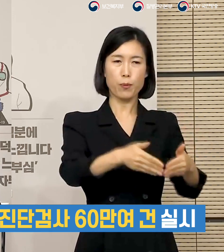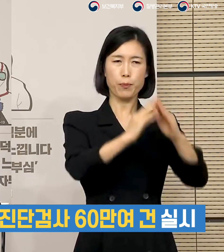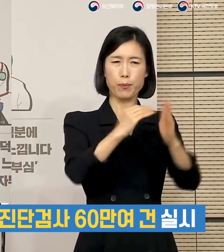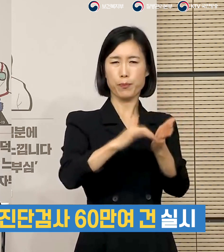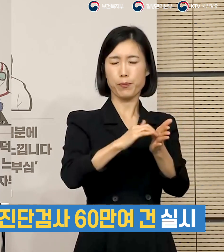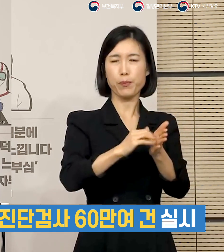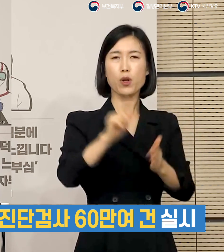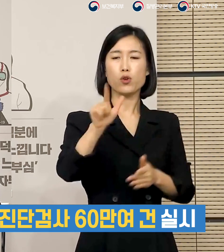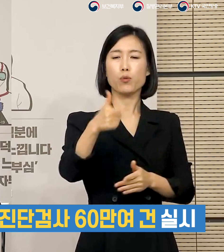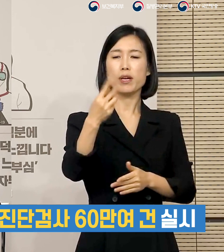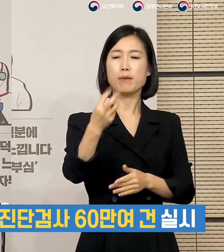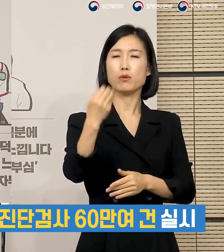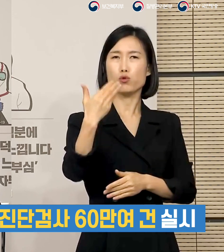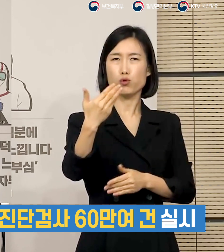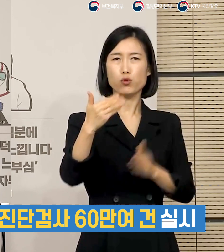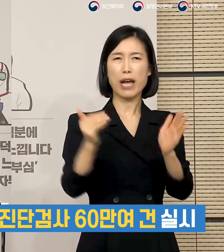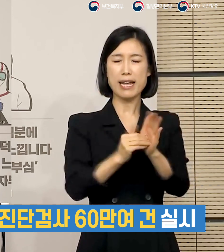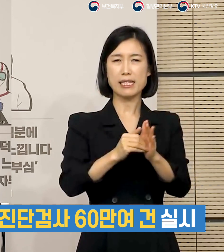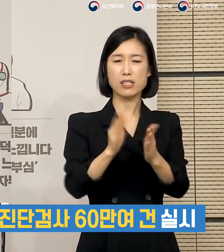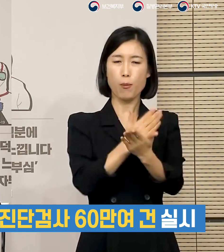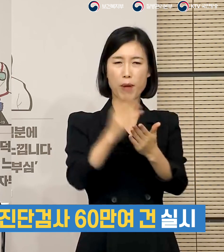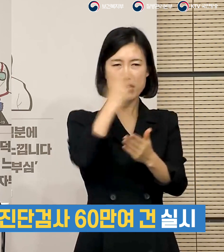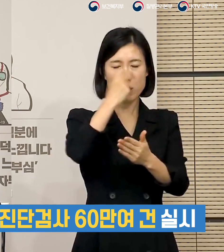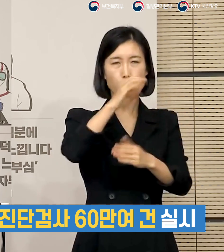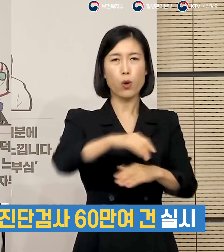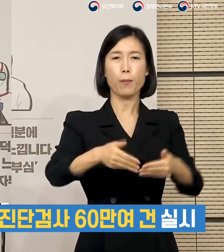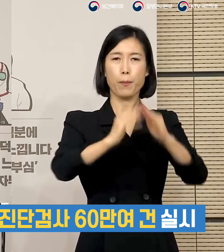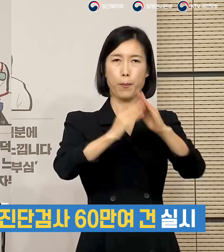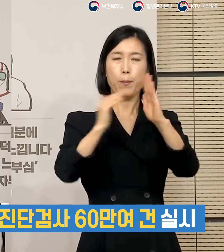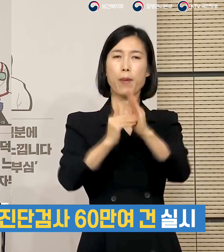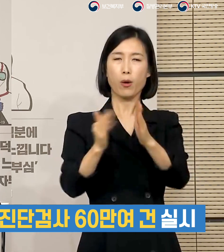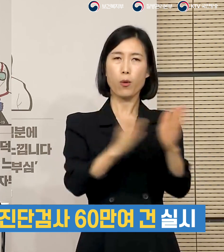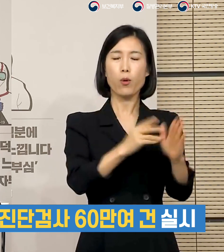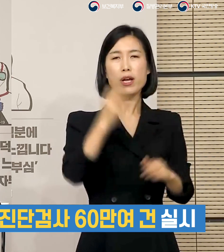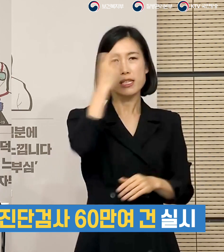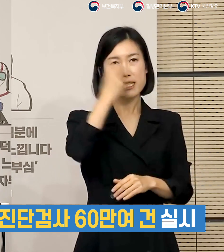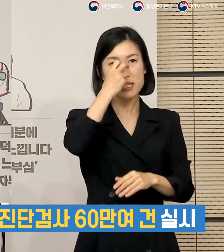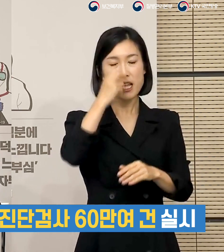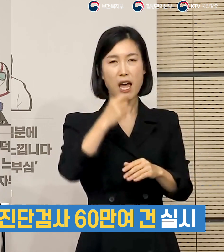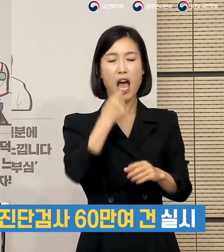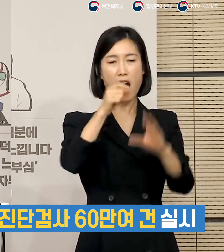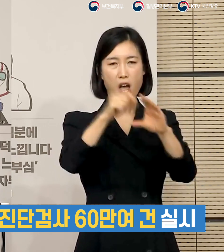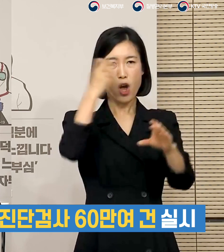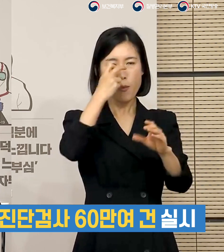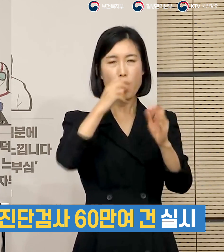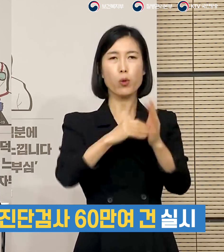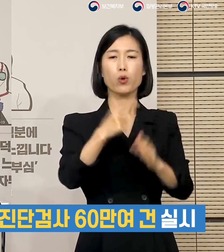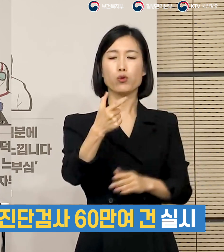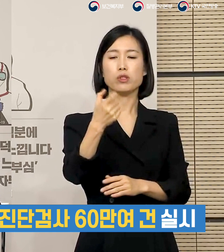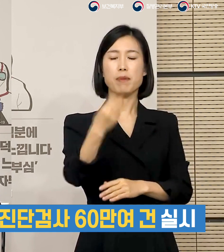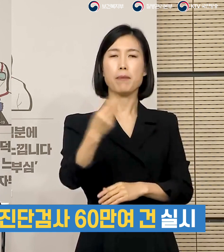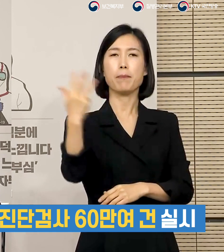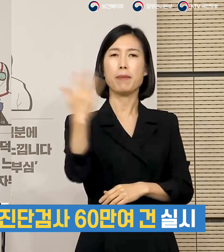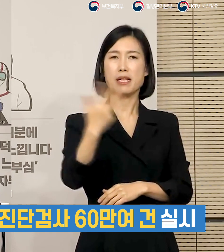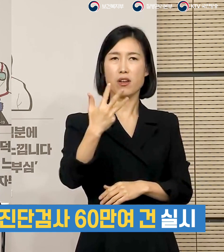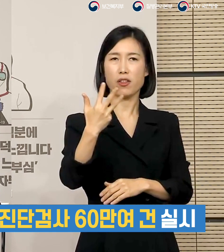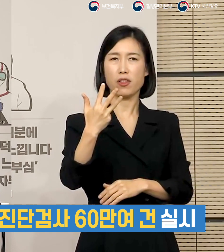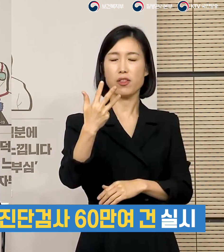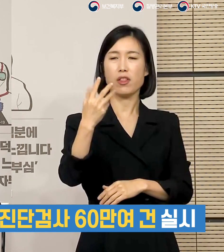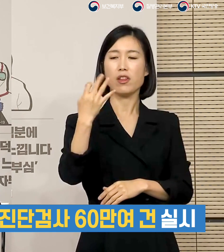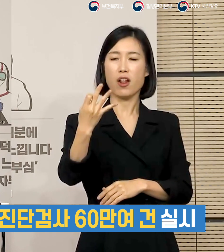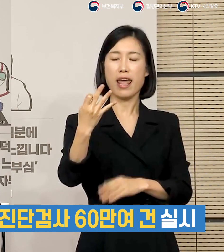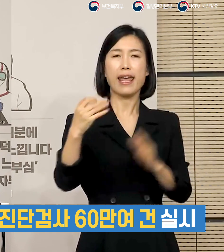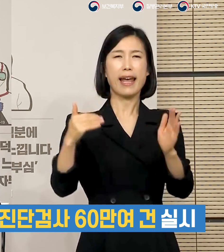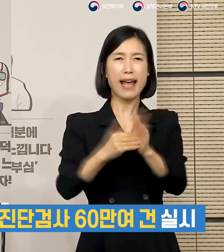늘려 639개까지 설치하였고 진단검사도 4월 27일까지 60만